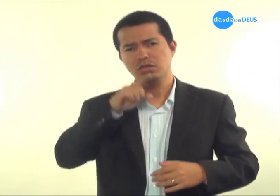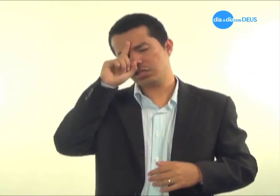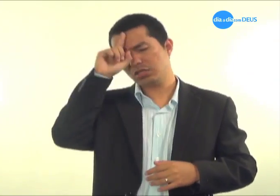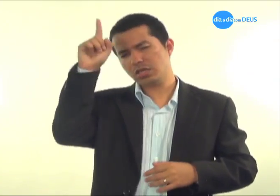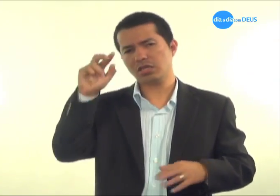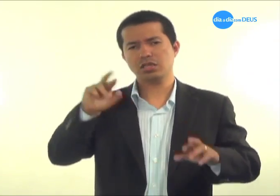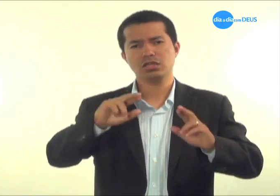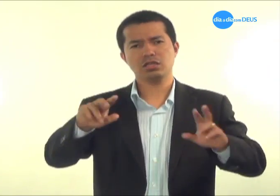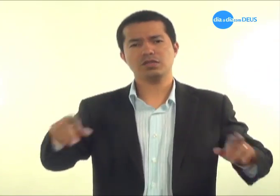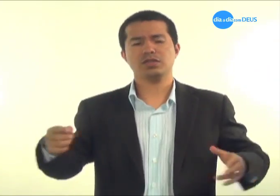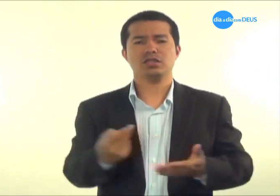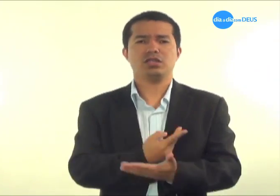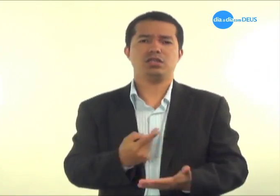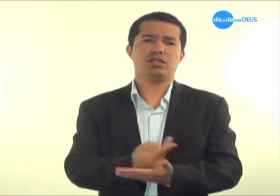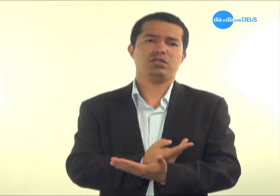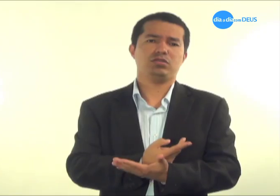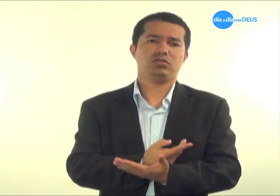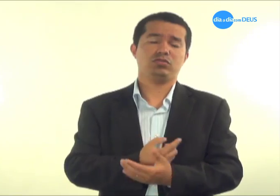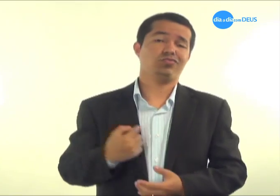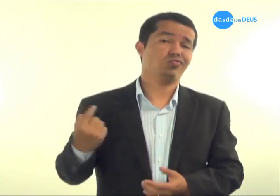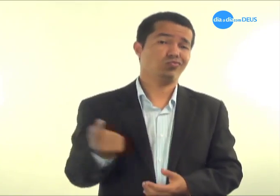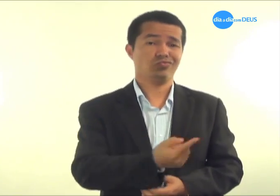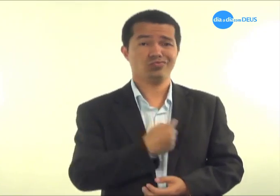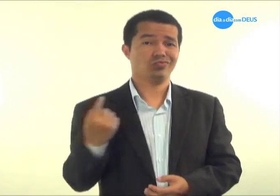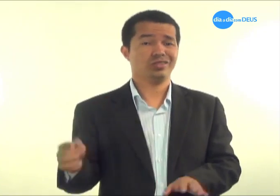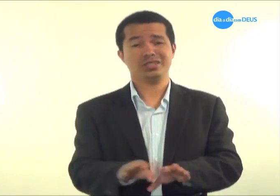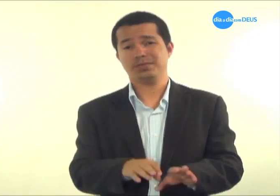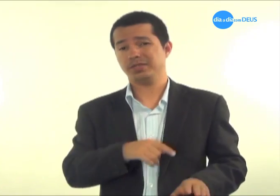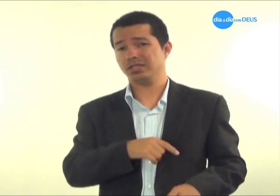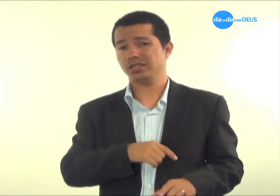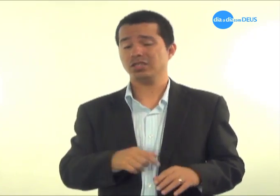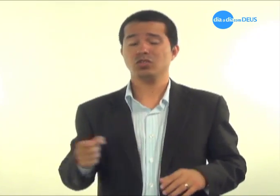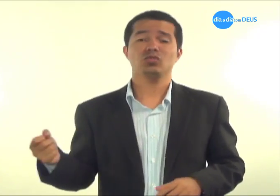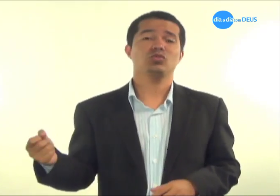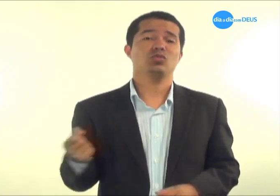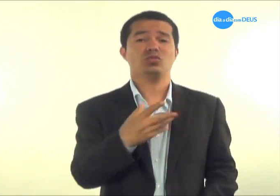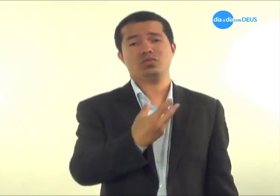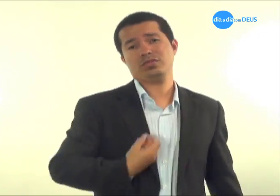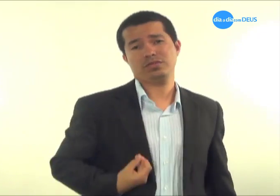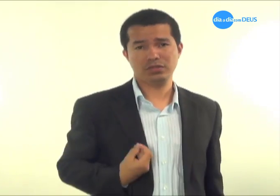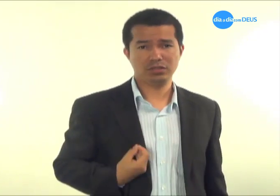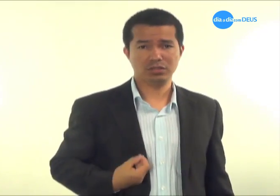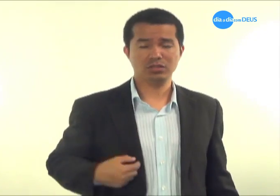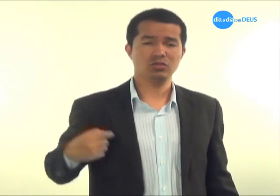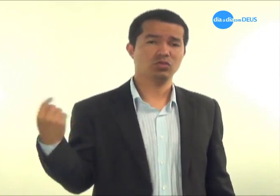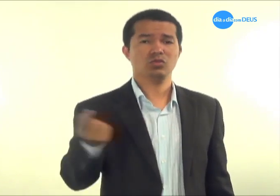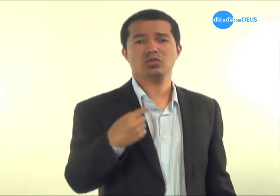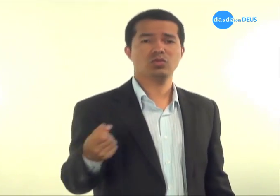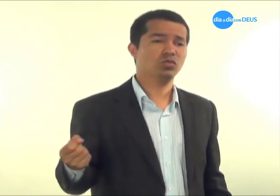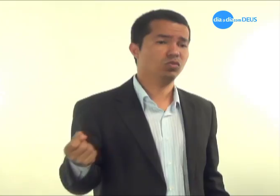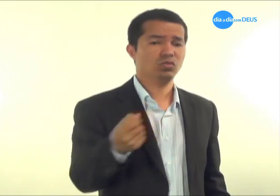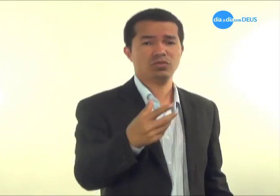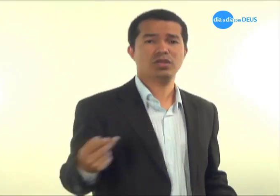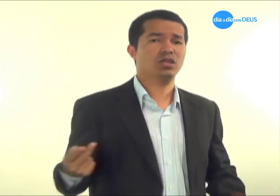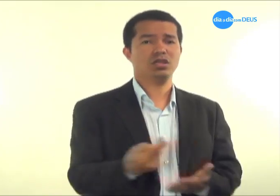em seguida, as nossas ideias vão construir um novo arcabouço de valores. Porque o que vai